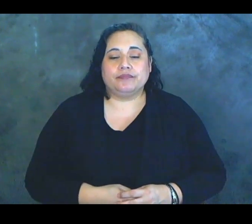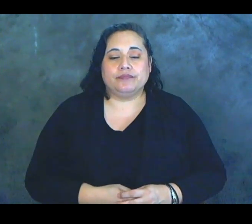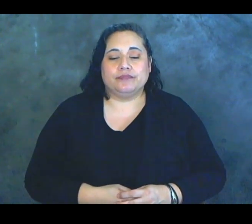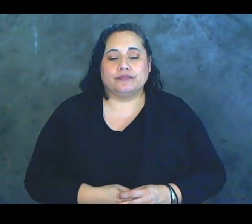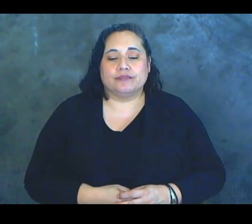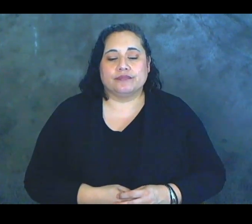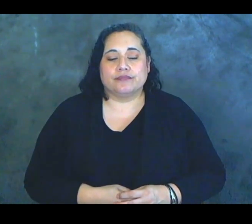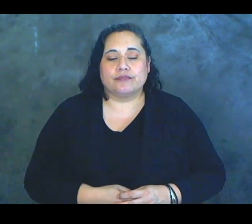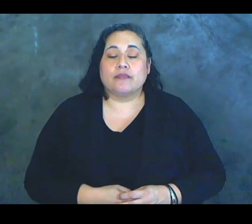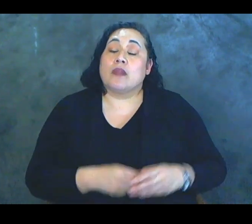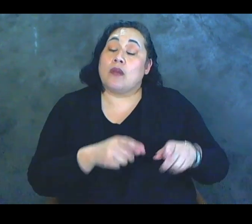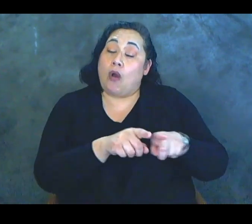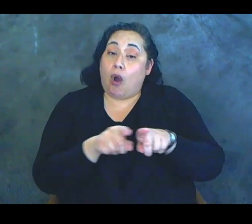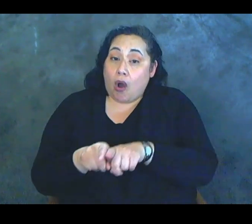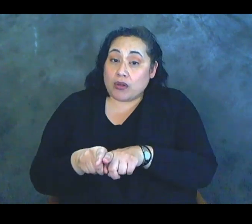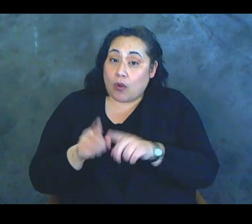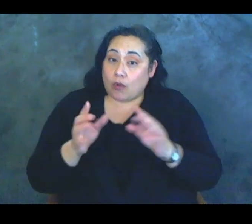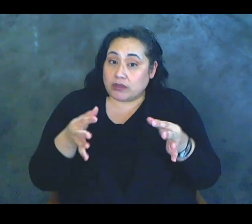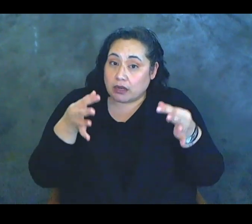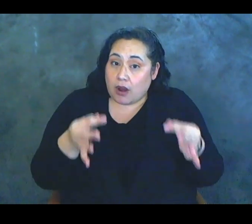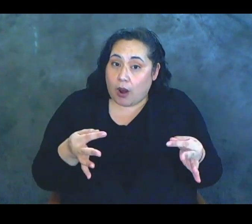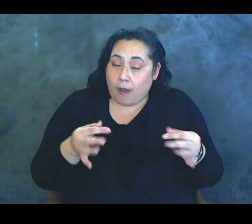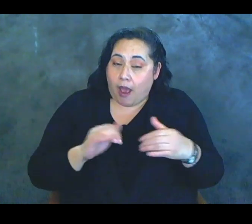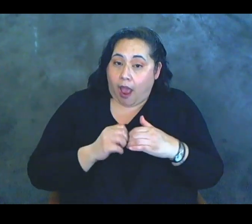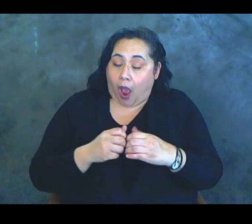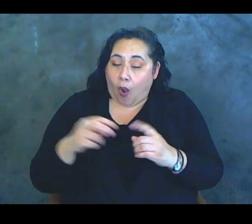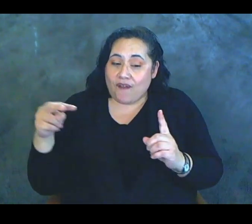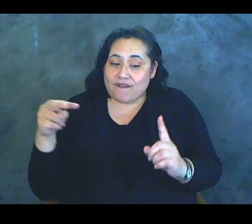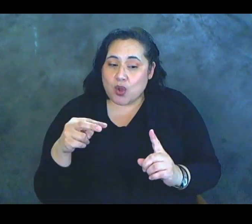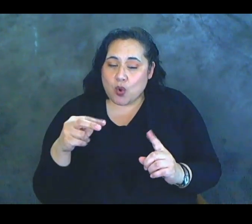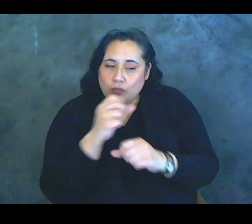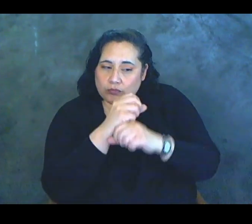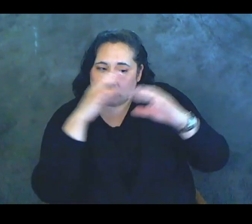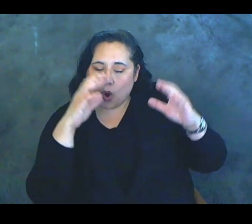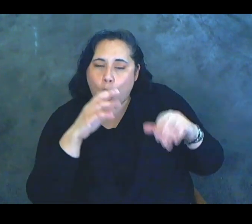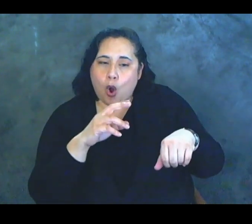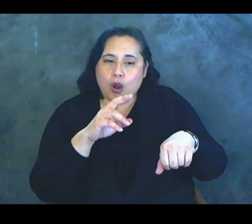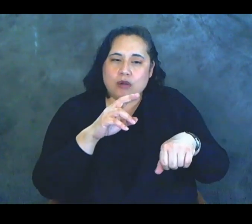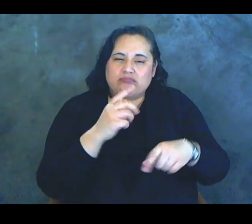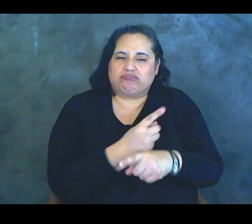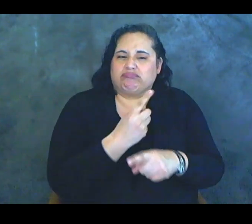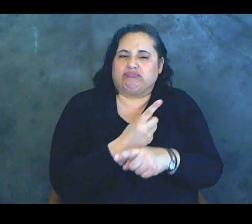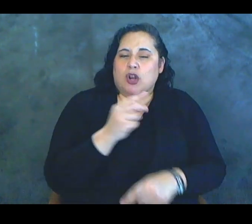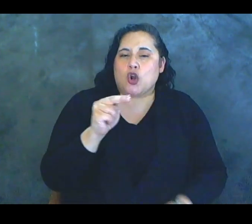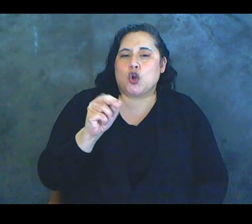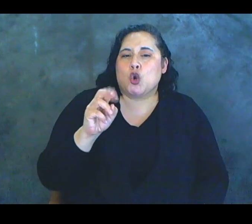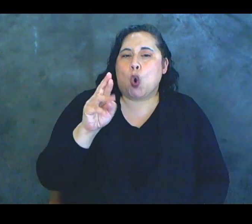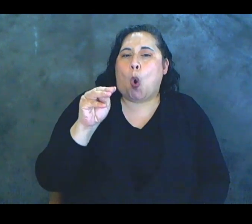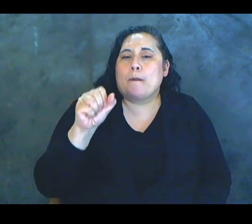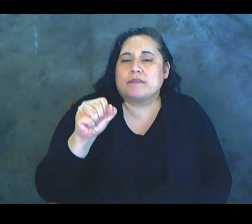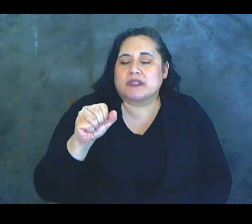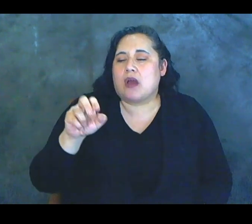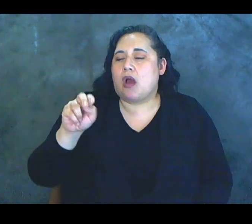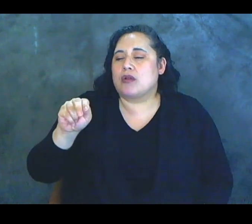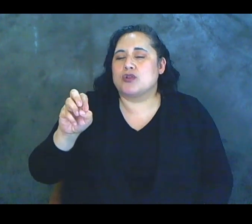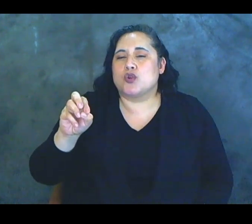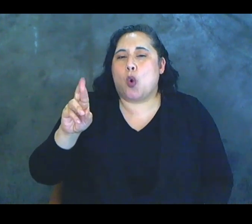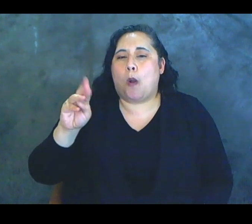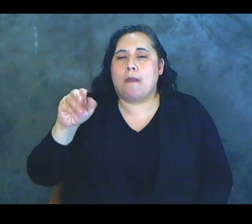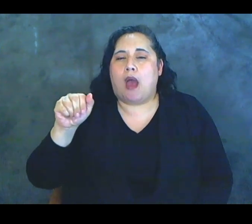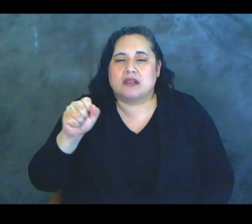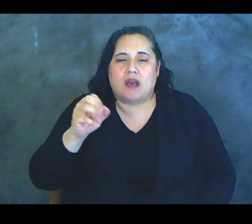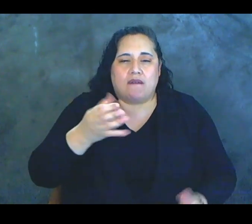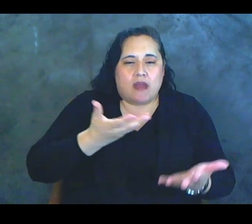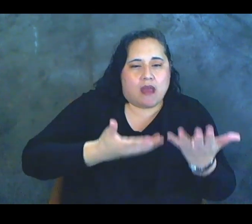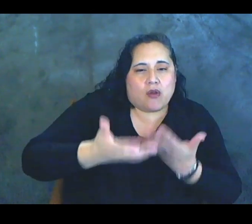También determina cómo ve las normas o las reglas de interacción entre los idiomas en cual que